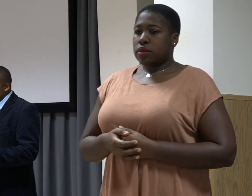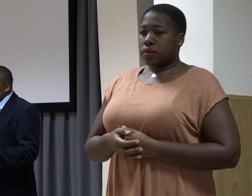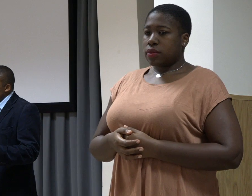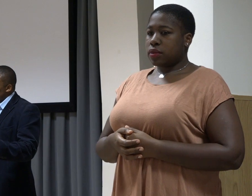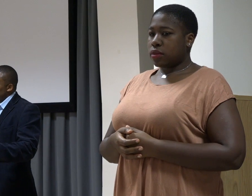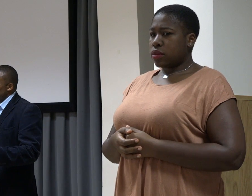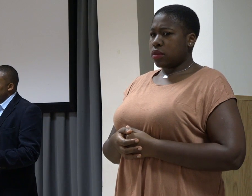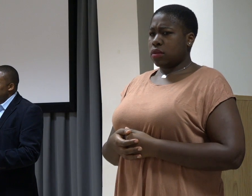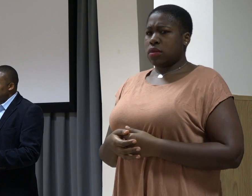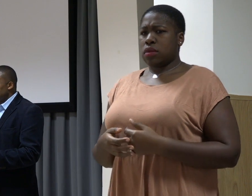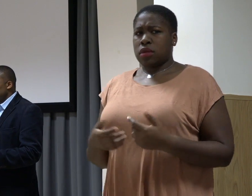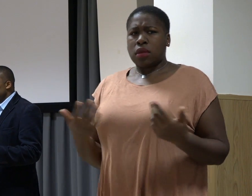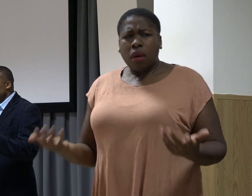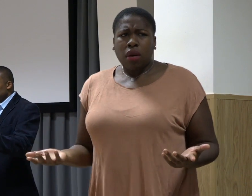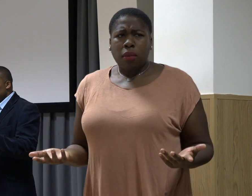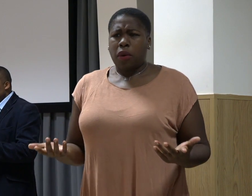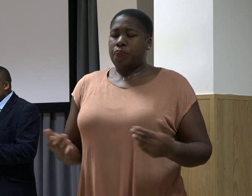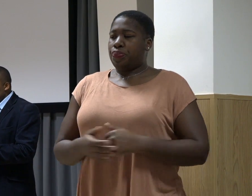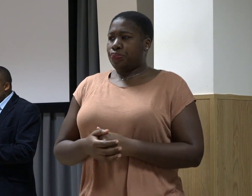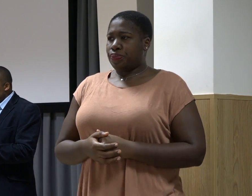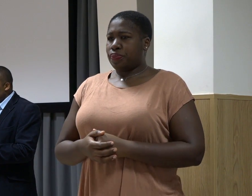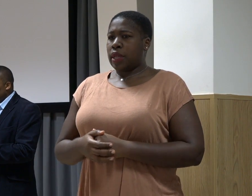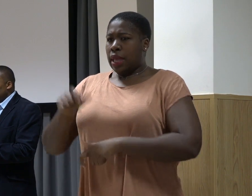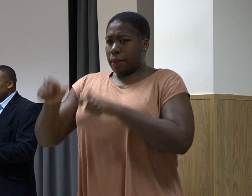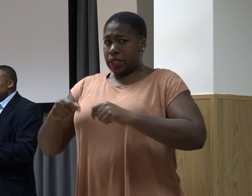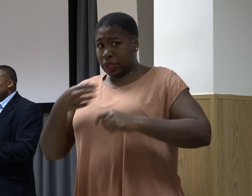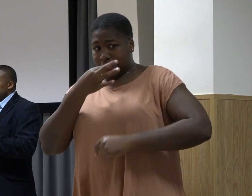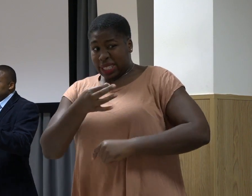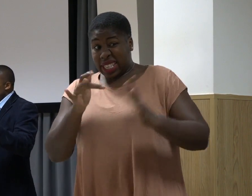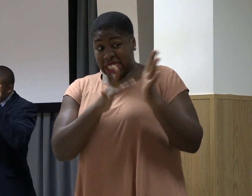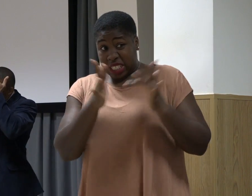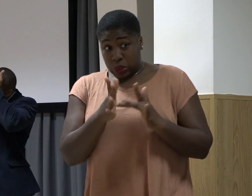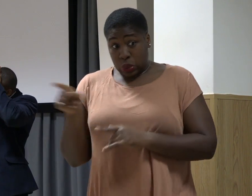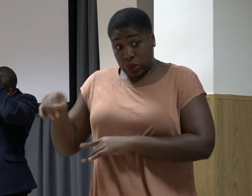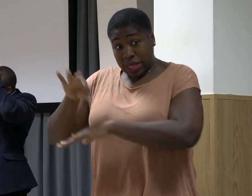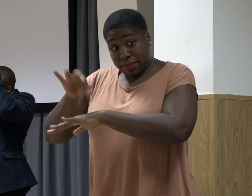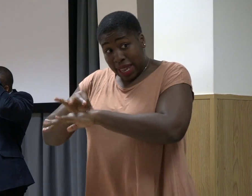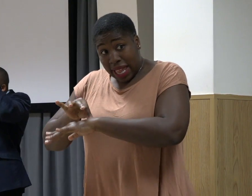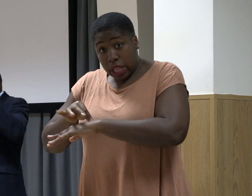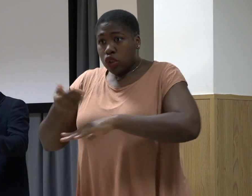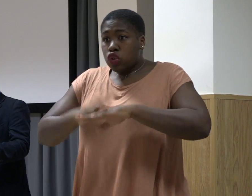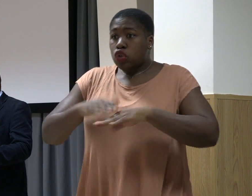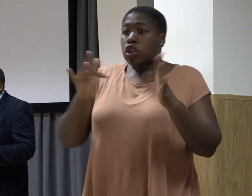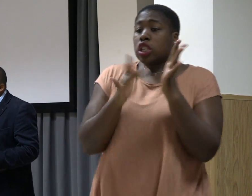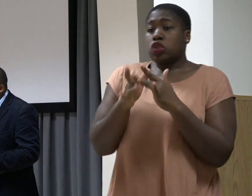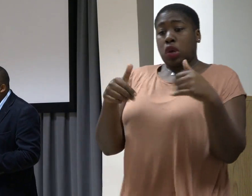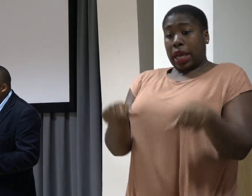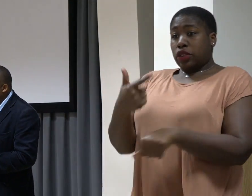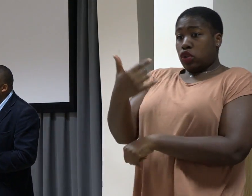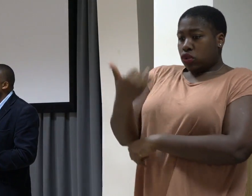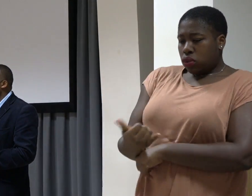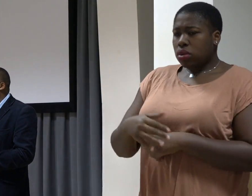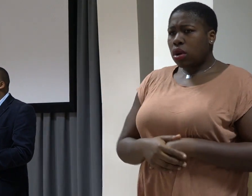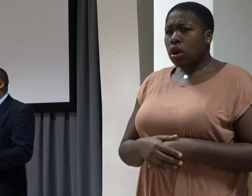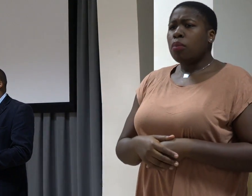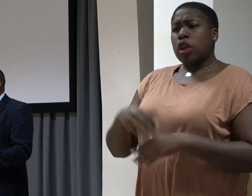On a dit à Jésus que Lazare était malade, il décide de rester encore 2 jours. Il dit en fait cette maladie, il n'y a pas question, il n'y a